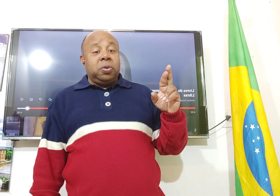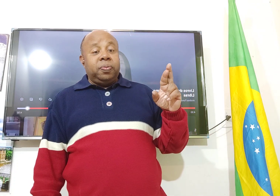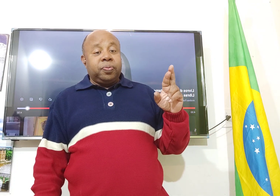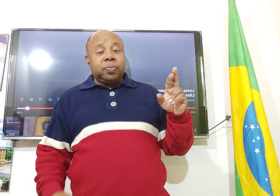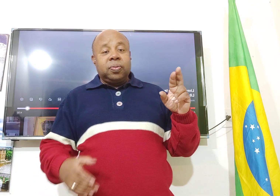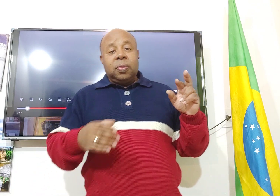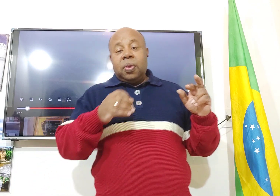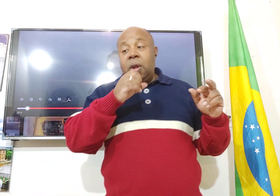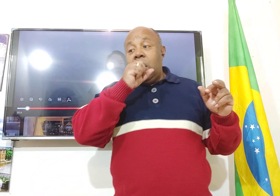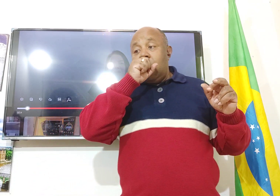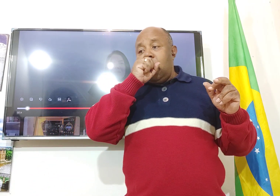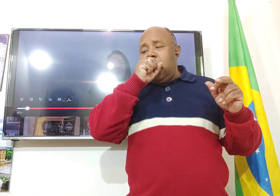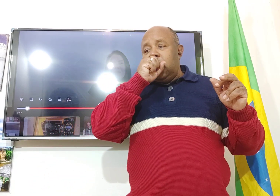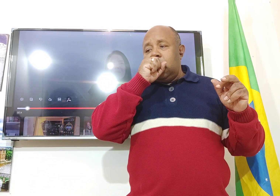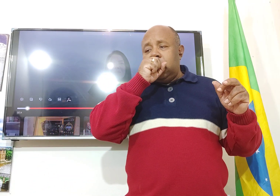respondeu.